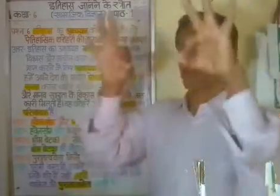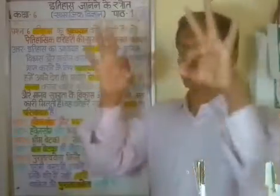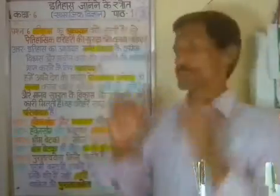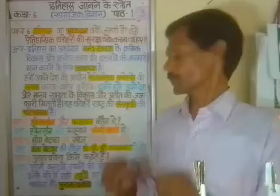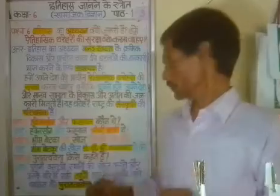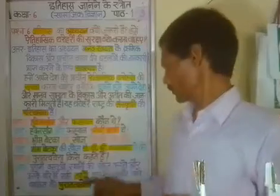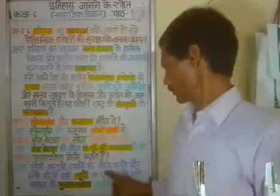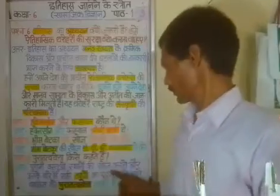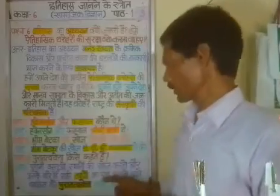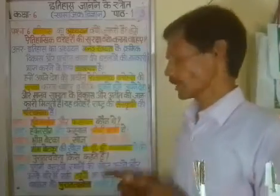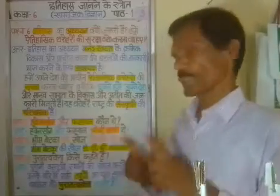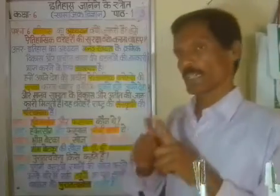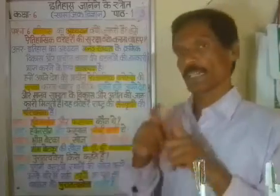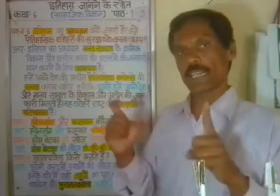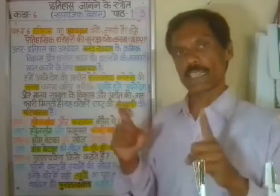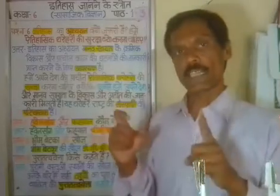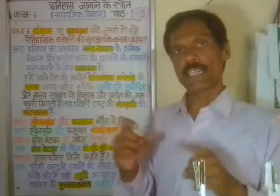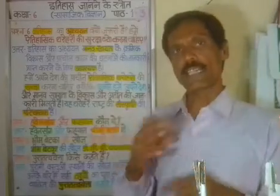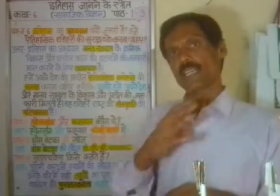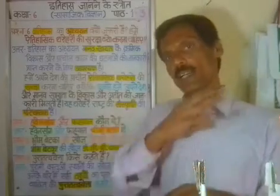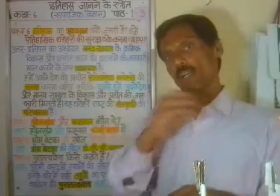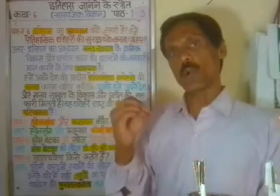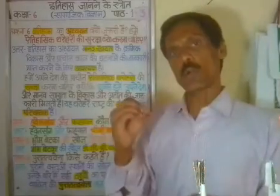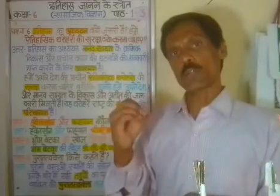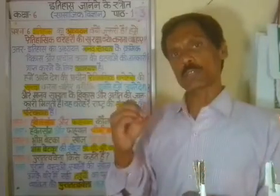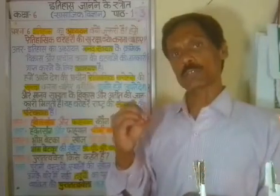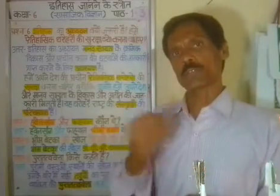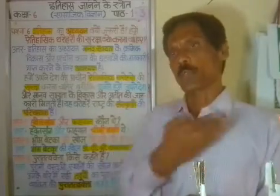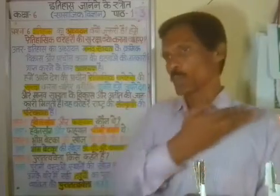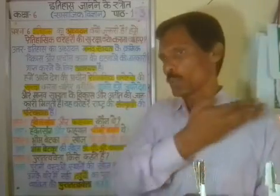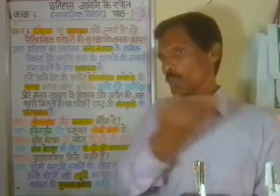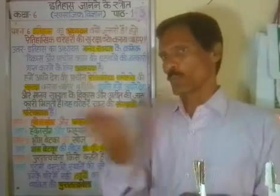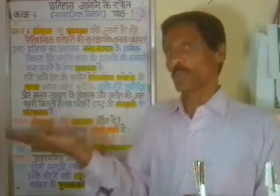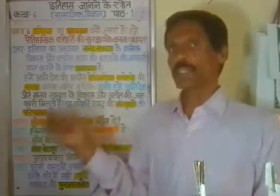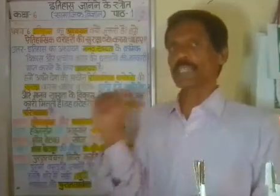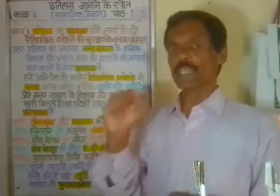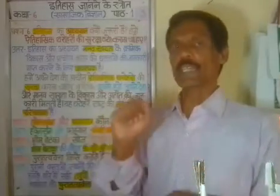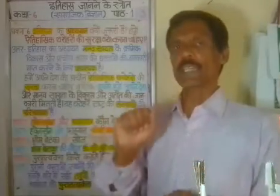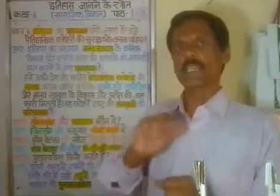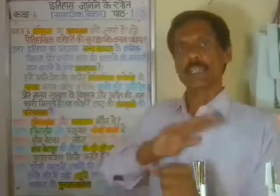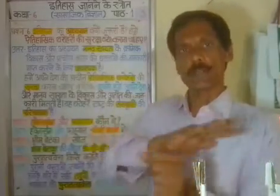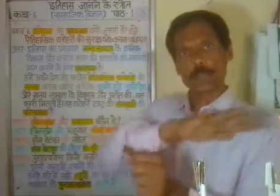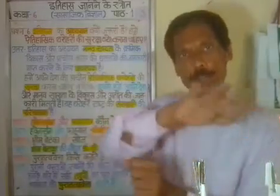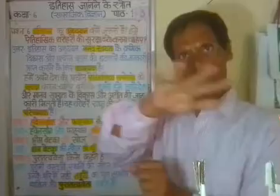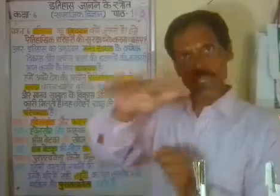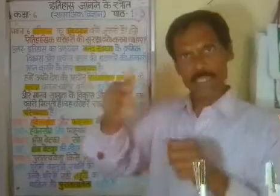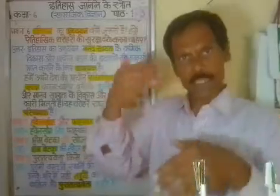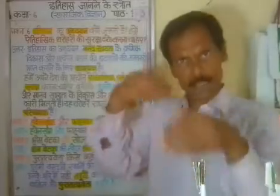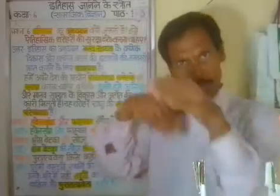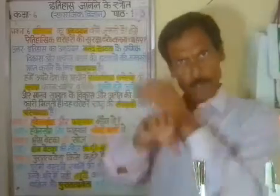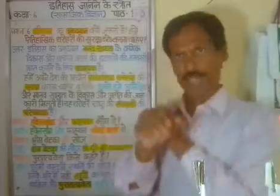खोज करने और उनके बारे में